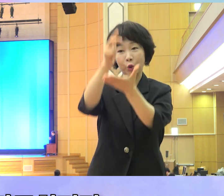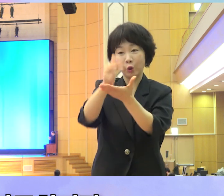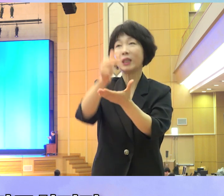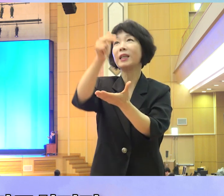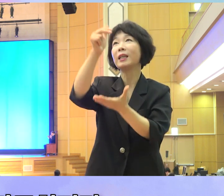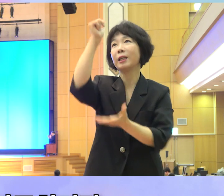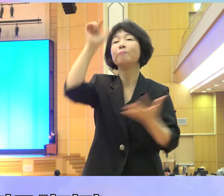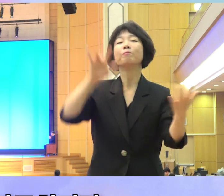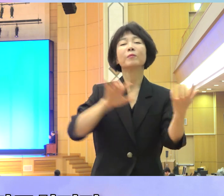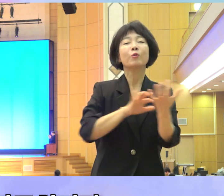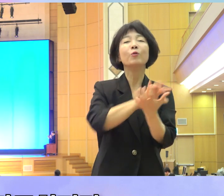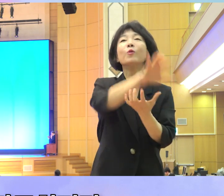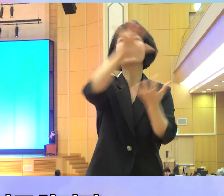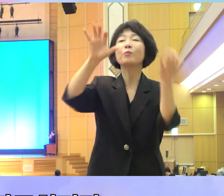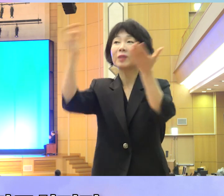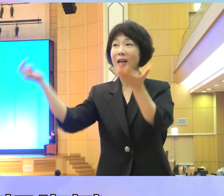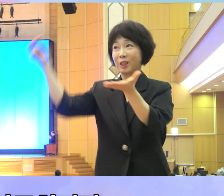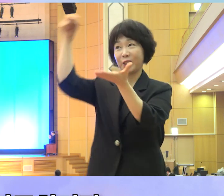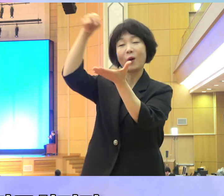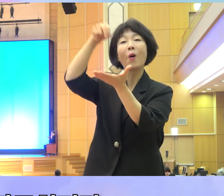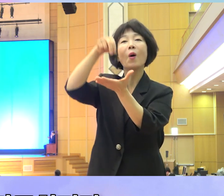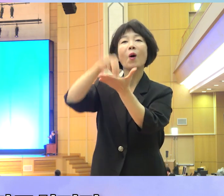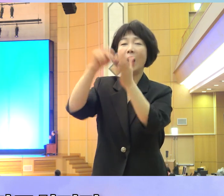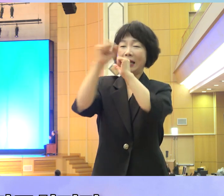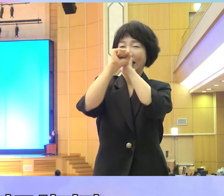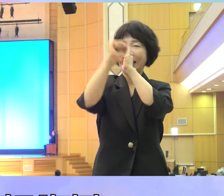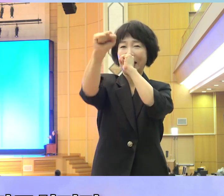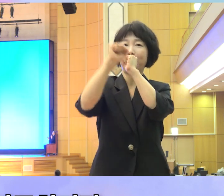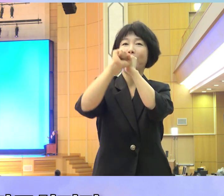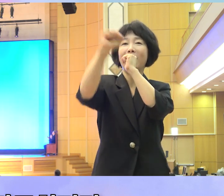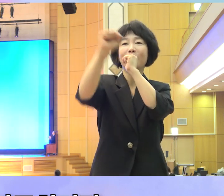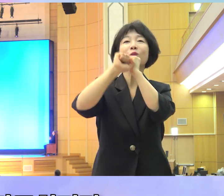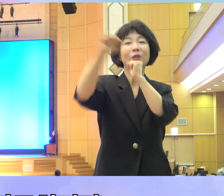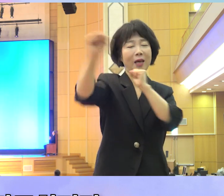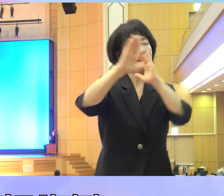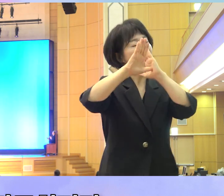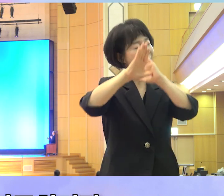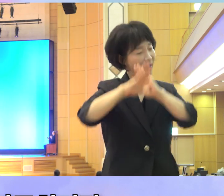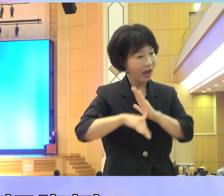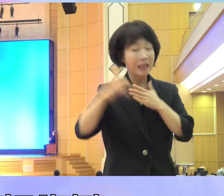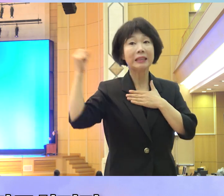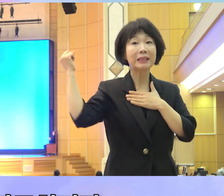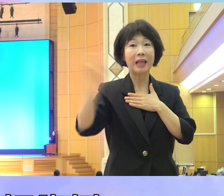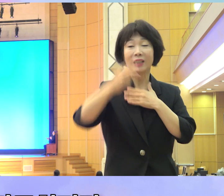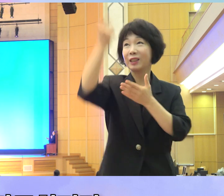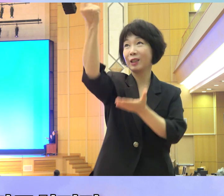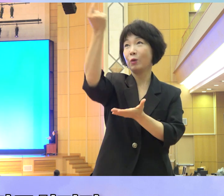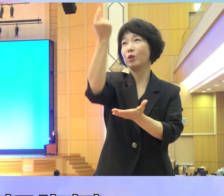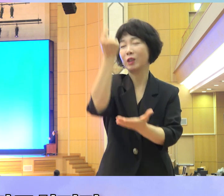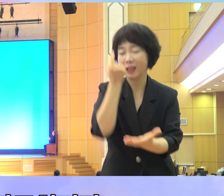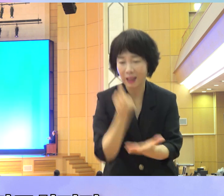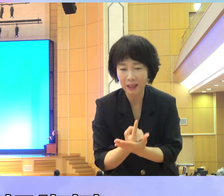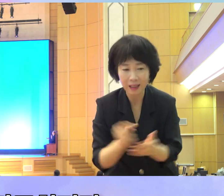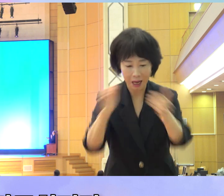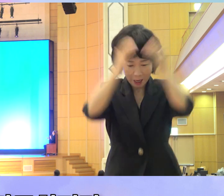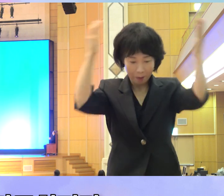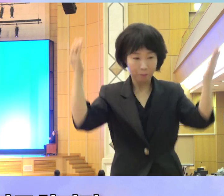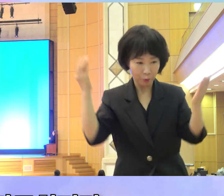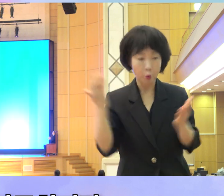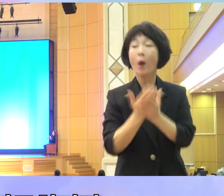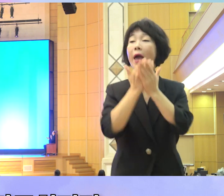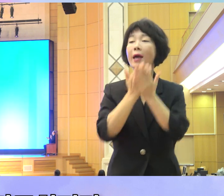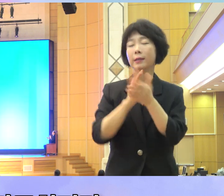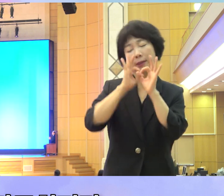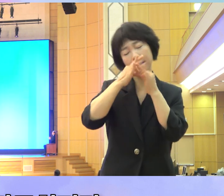오라 주님 구름 타시고 나 밟을 때에 다시